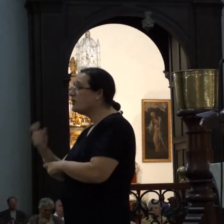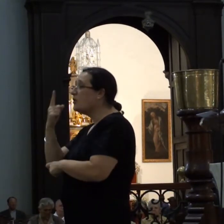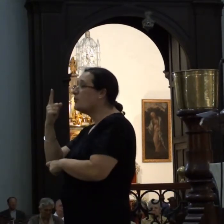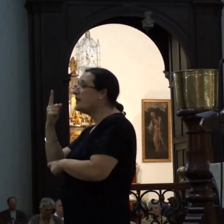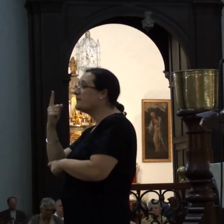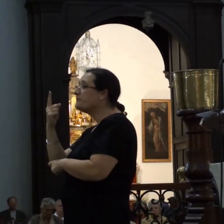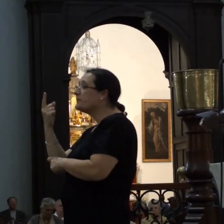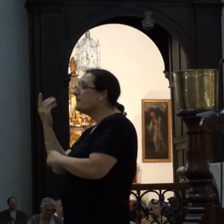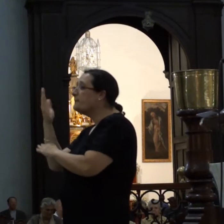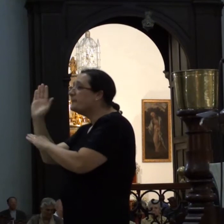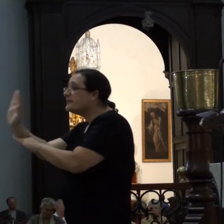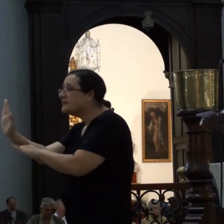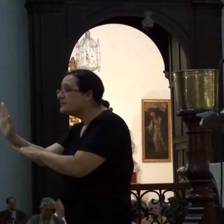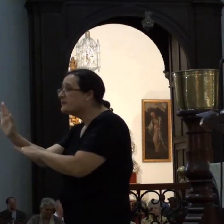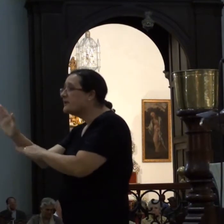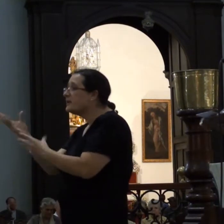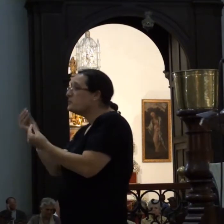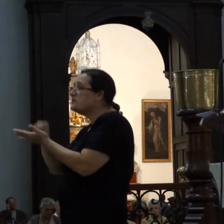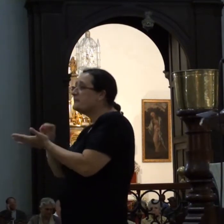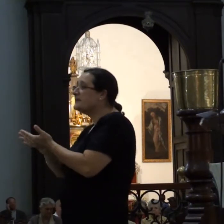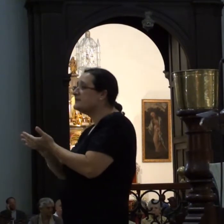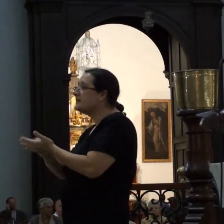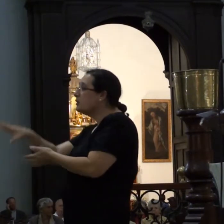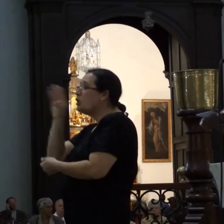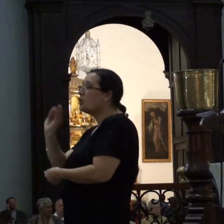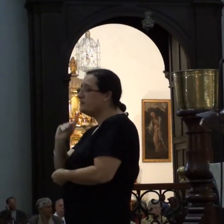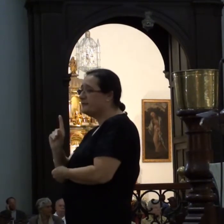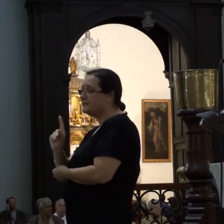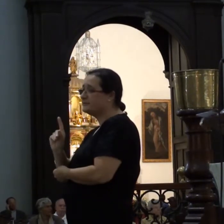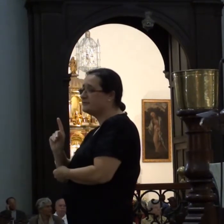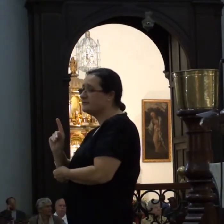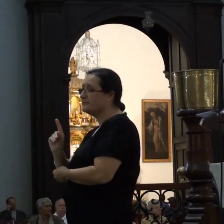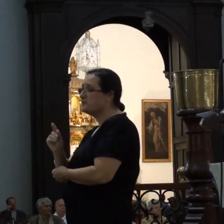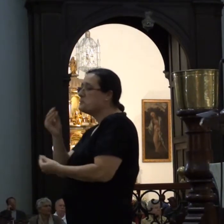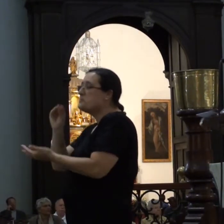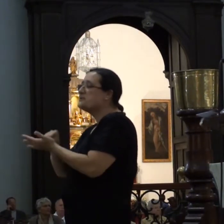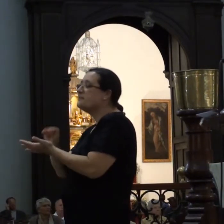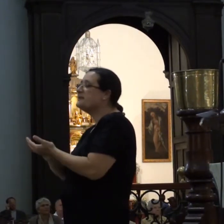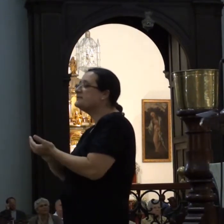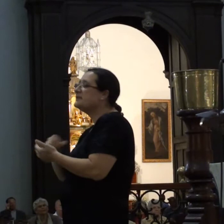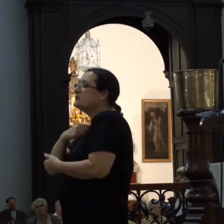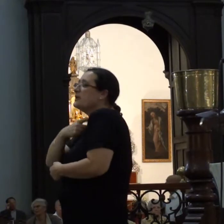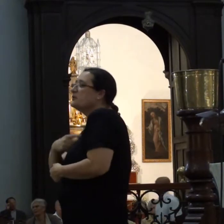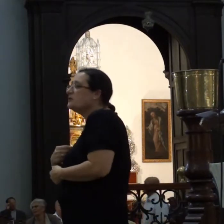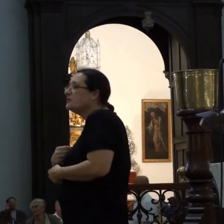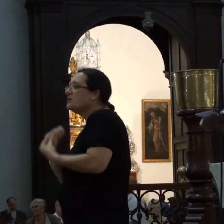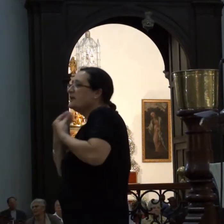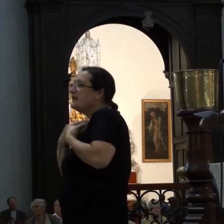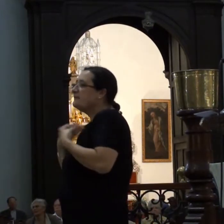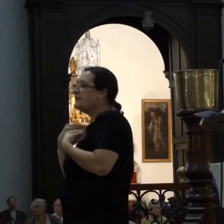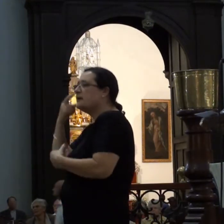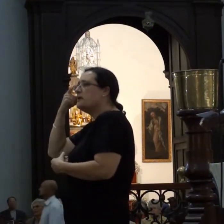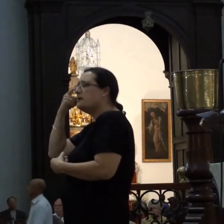que nos demoran los cristianos mis hermanos llevamos en el corazón y en nuestra vida en nuestra memoria y en nuestras palabras